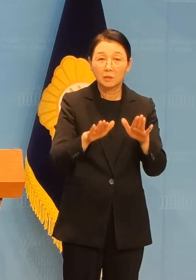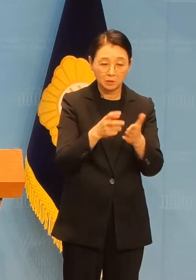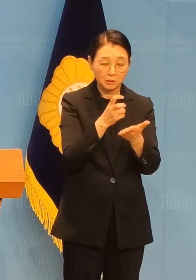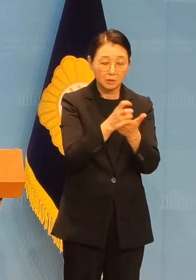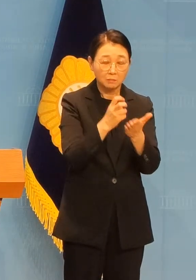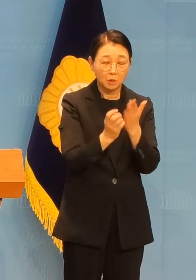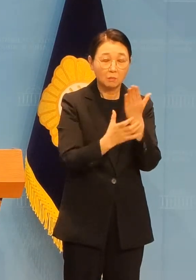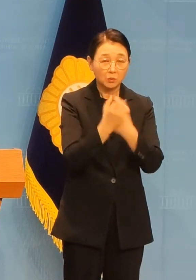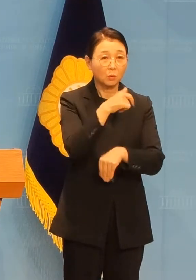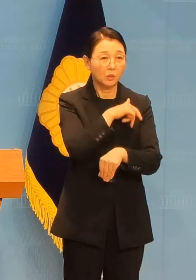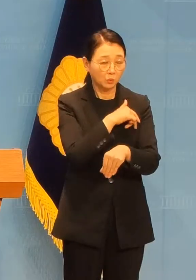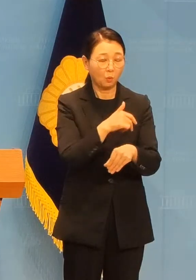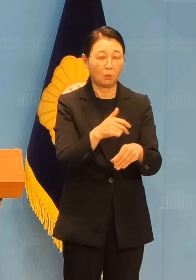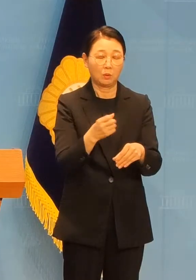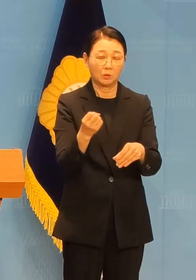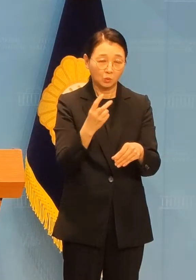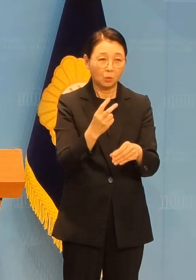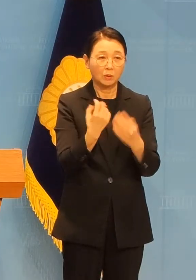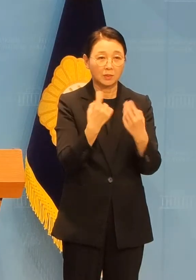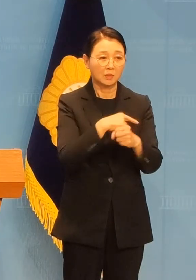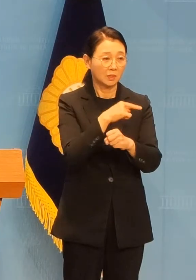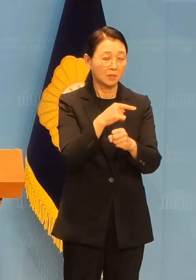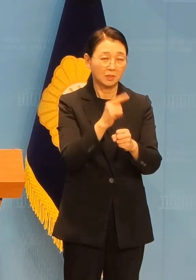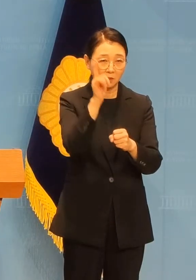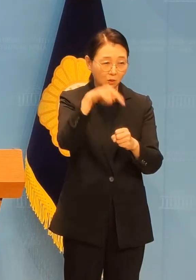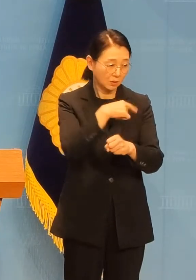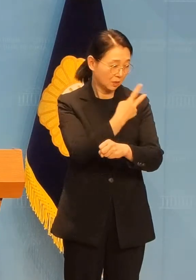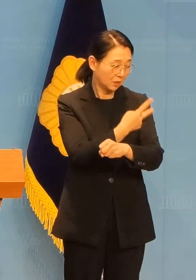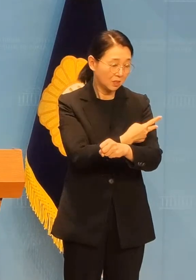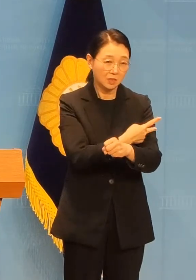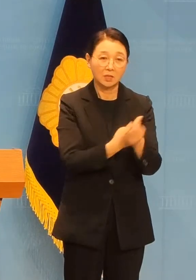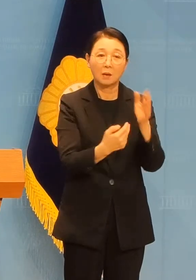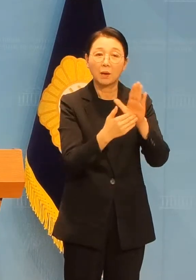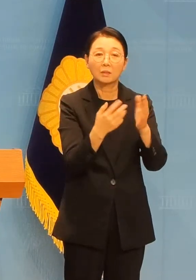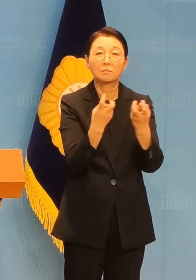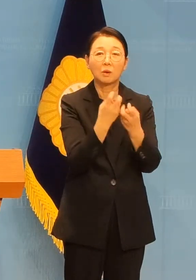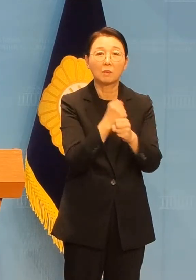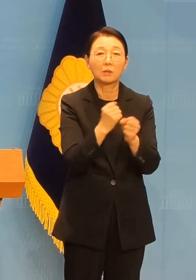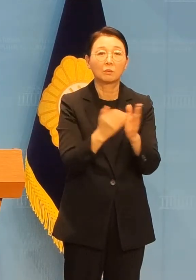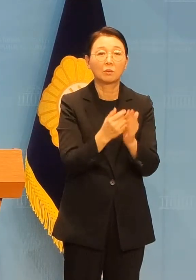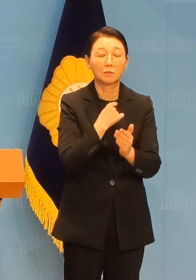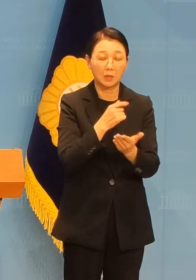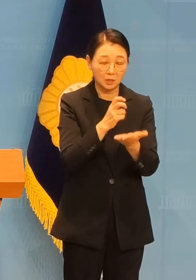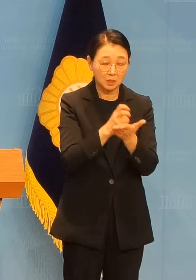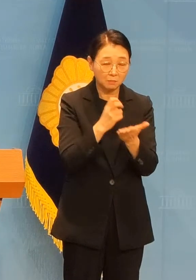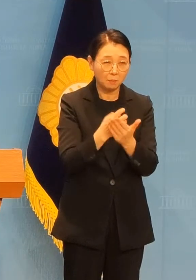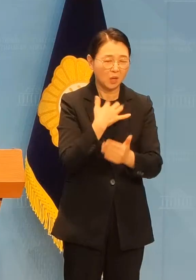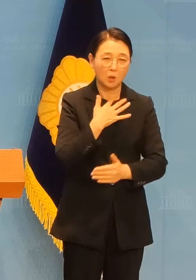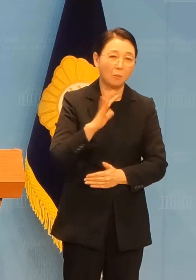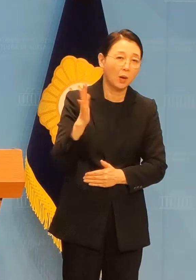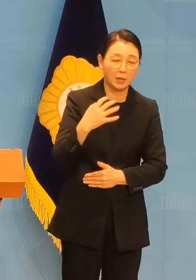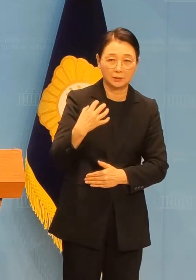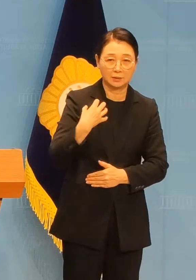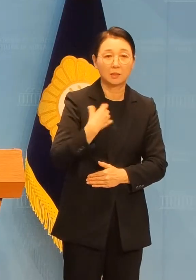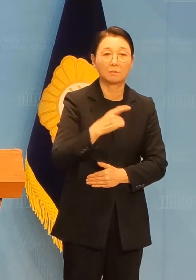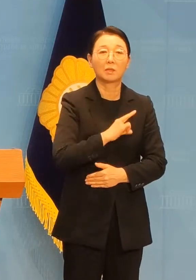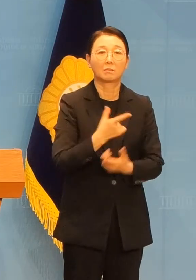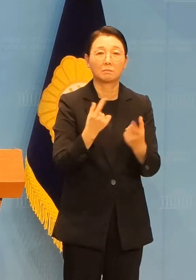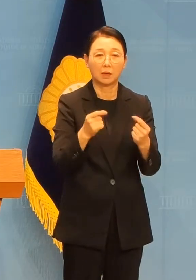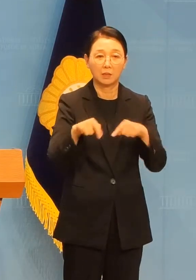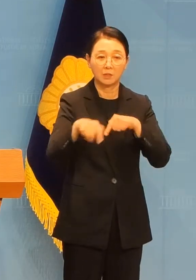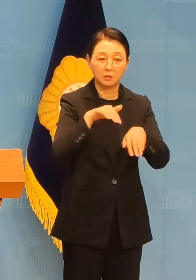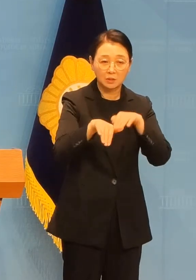통일교 신천지 방지법이라고 부릅니다. 이 이름은 혐오가 아니라 책임의 이름입니다. 정치에